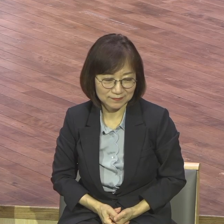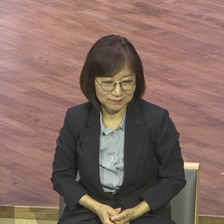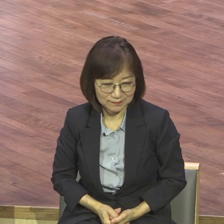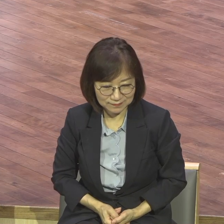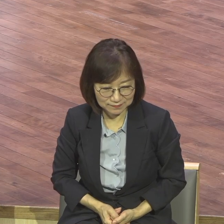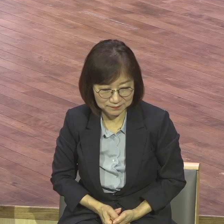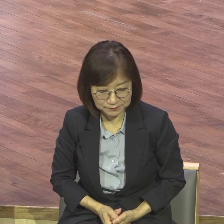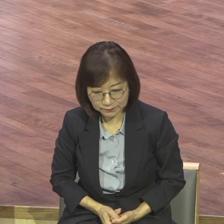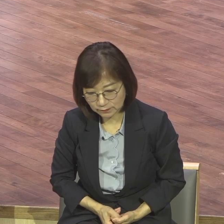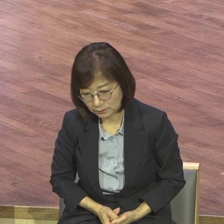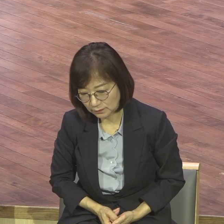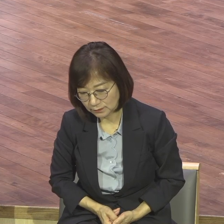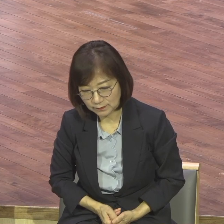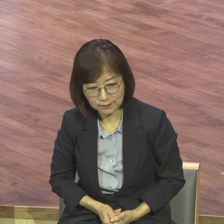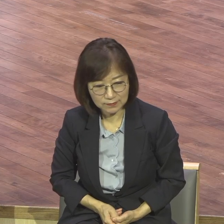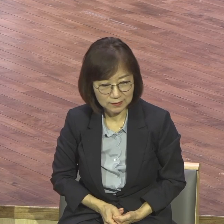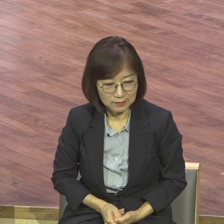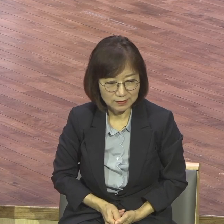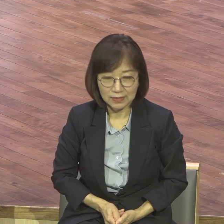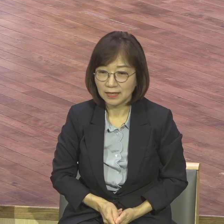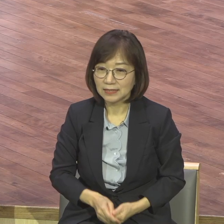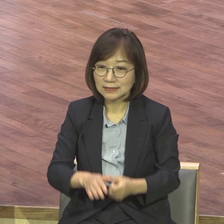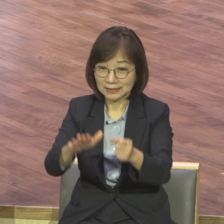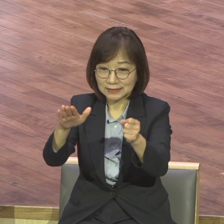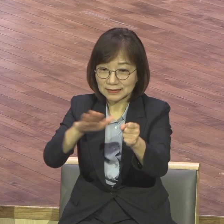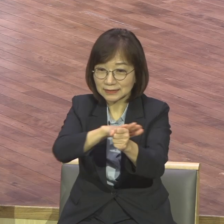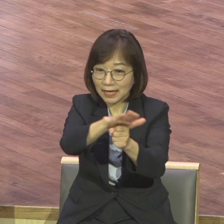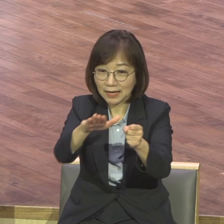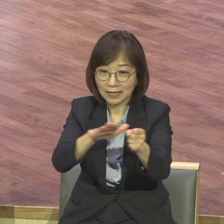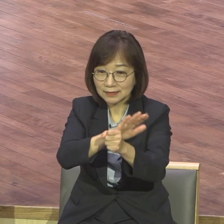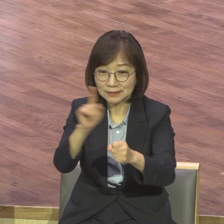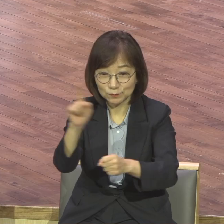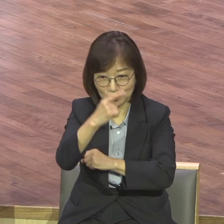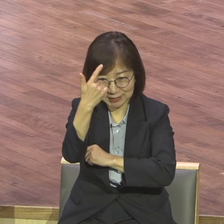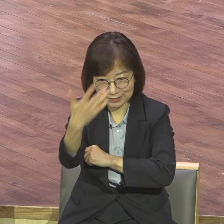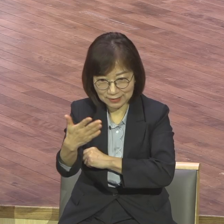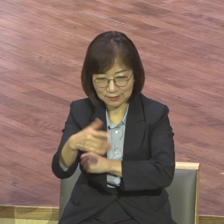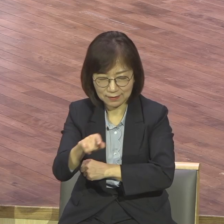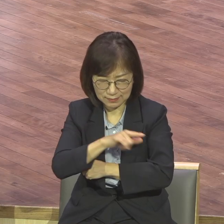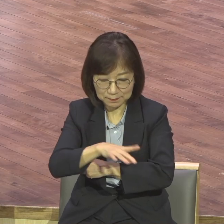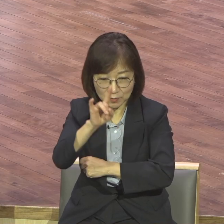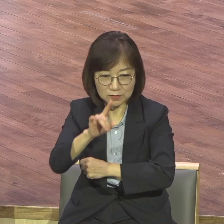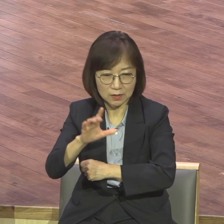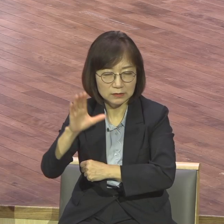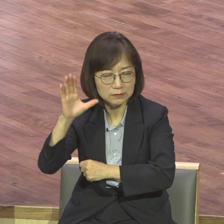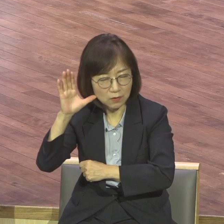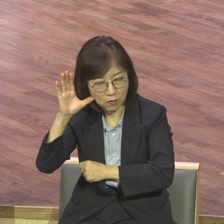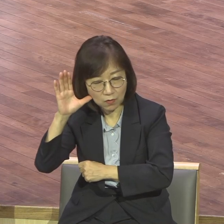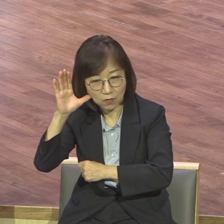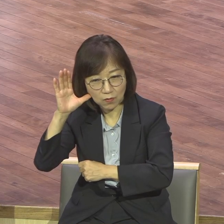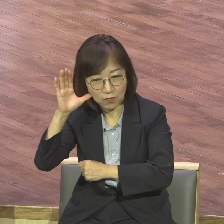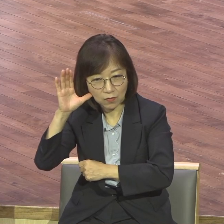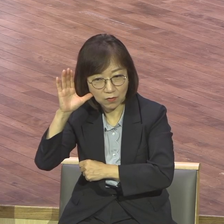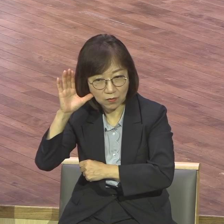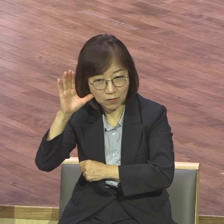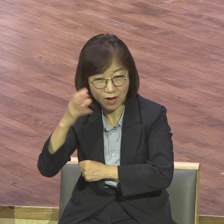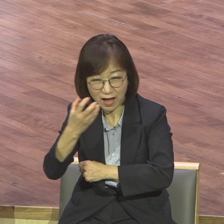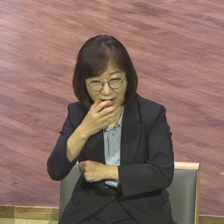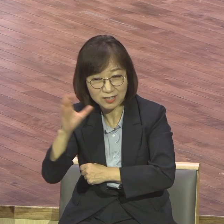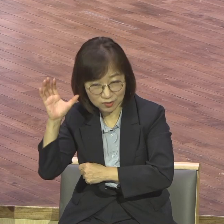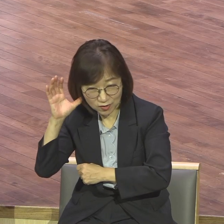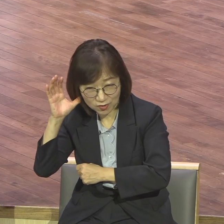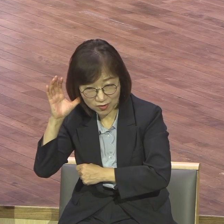사랑은 일단 들어주는 것입니다. 사역도 마찬가지예요. 사역도 들어줘야 돼요.